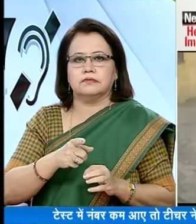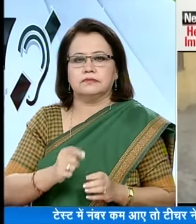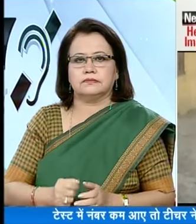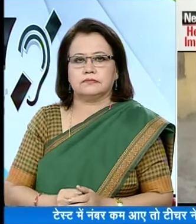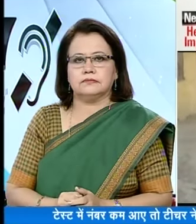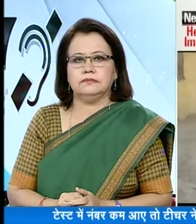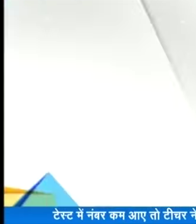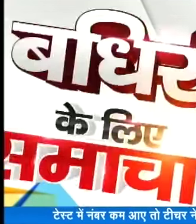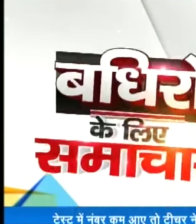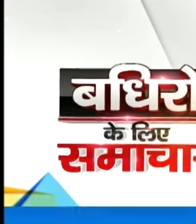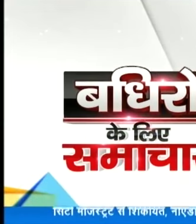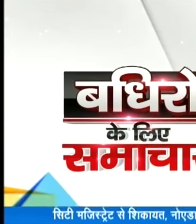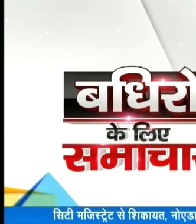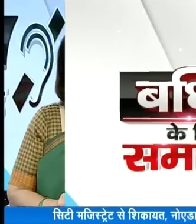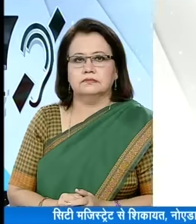गए